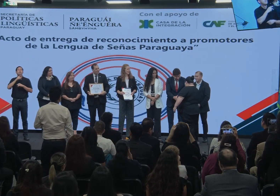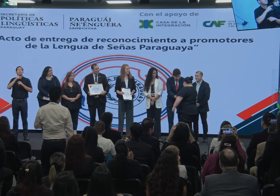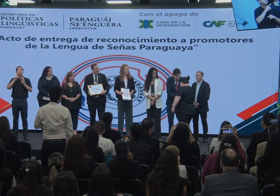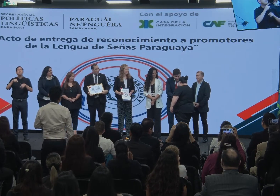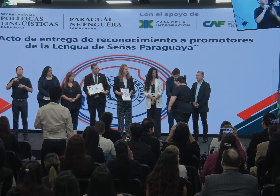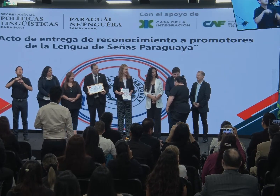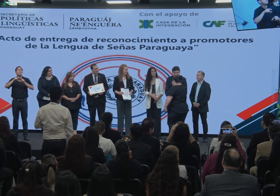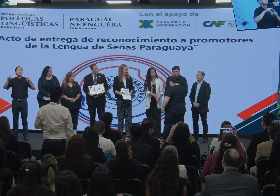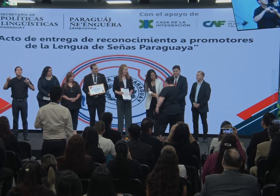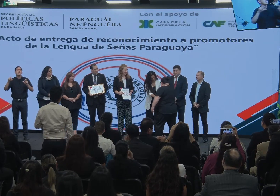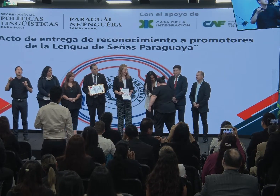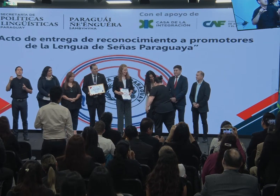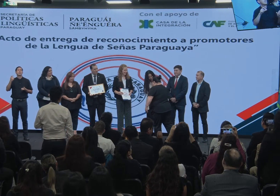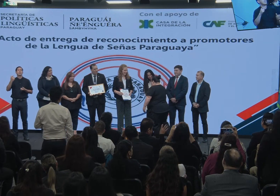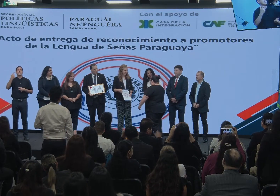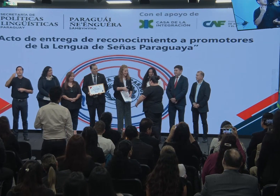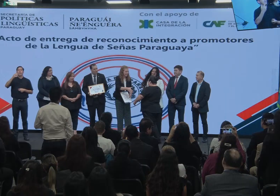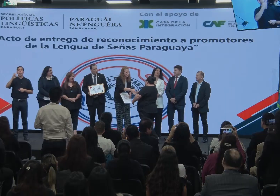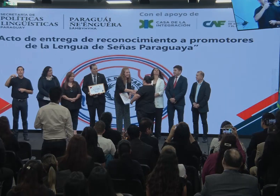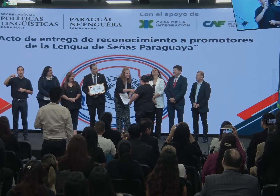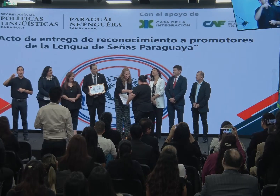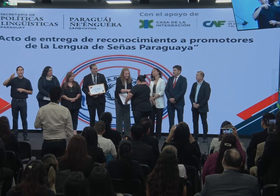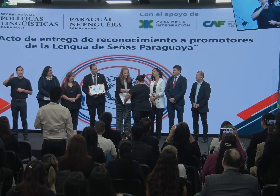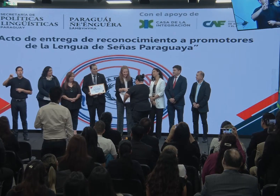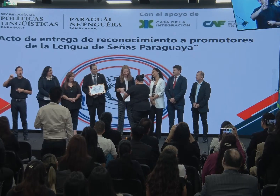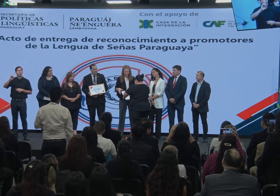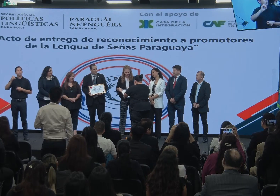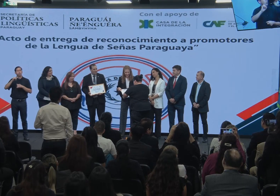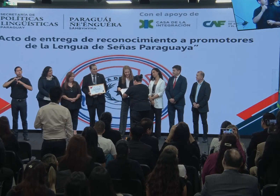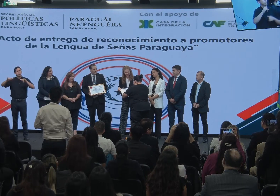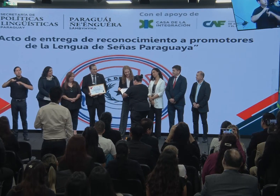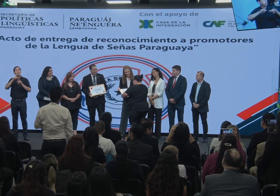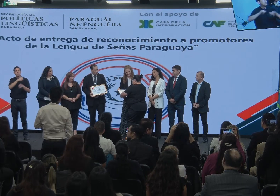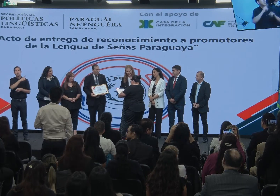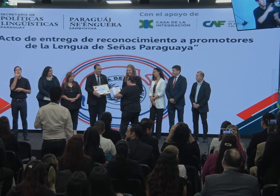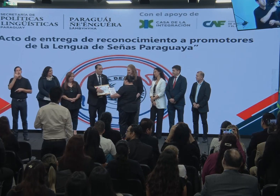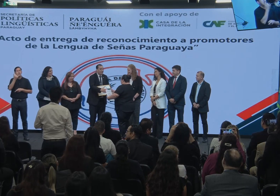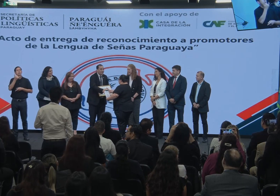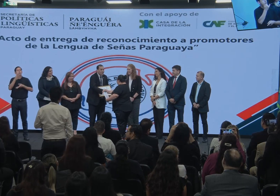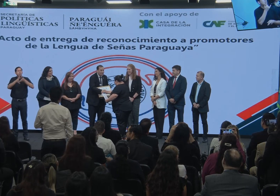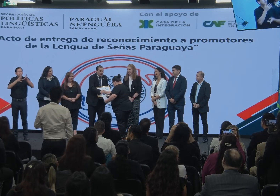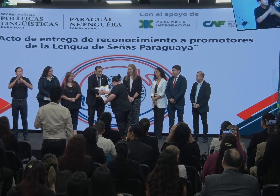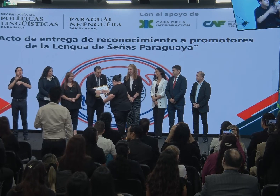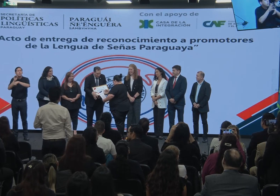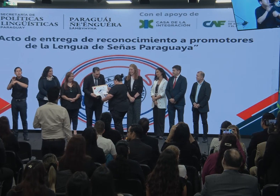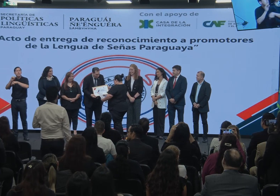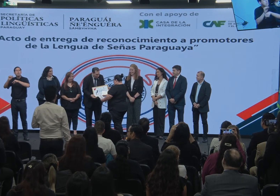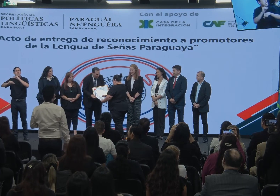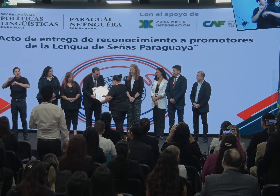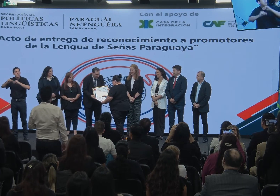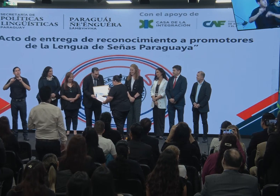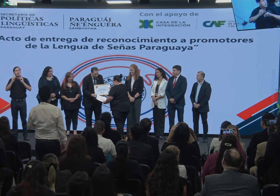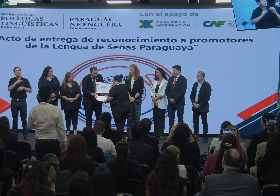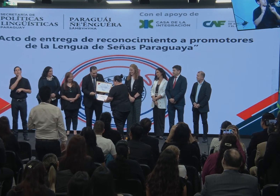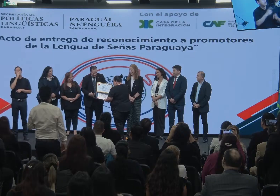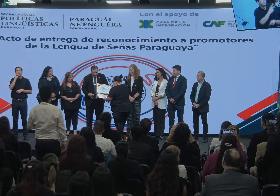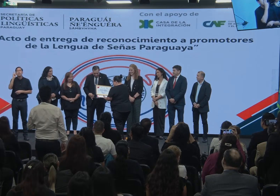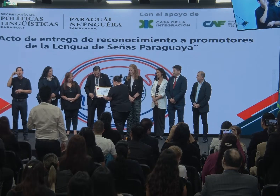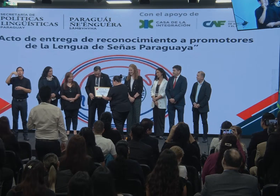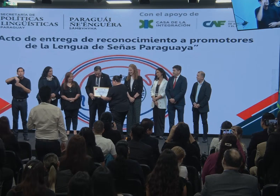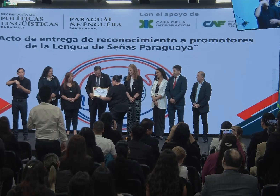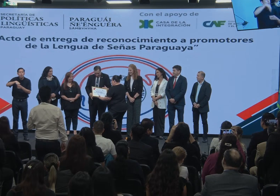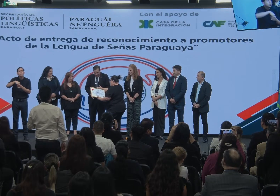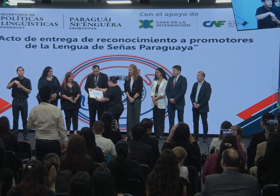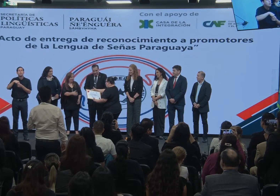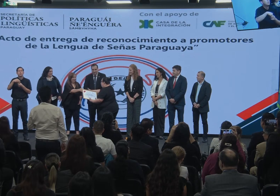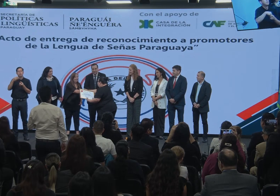Género. Impulsa programas de capacitación y promueve la inclusión a través del uso de la lengua de señas en